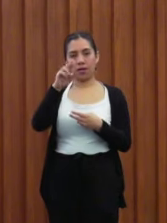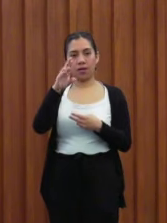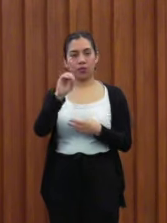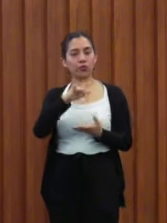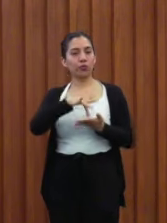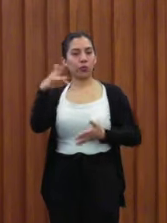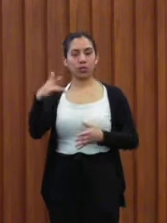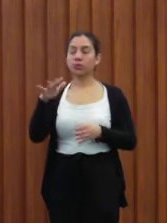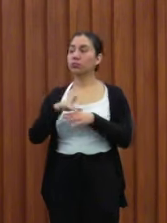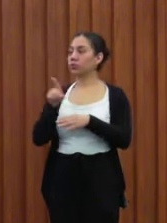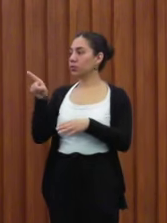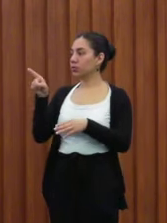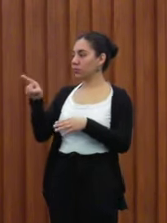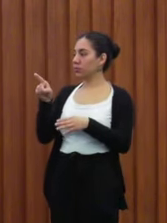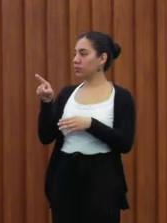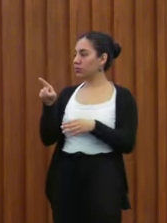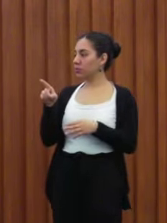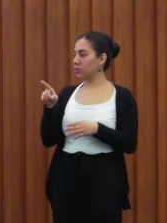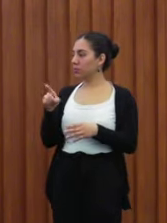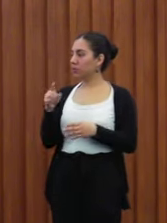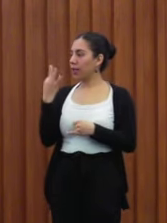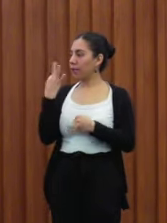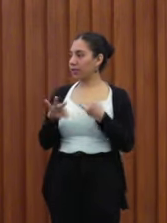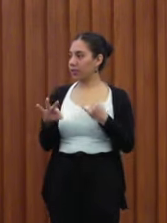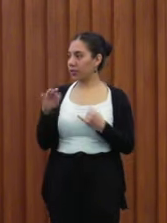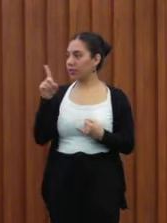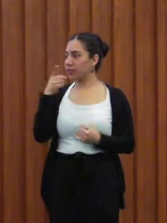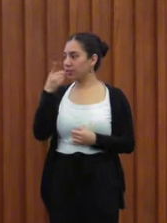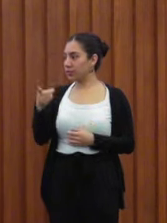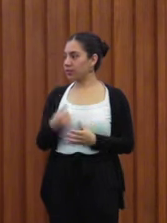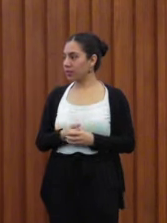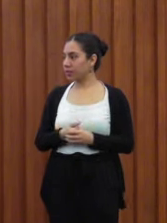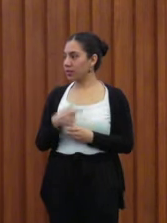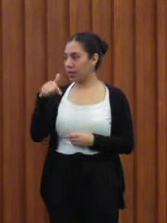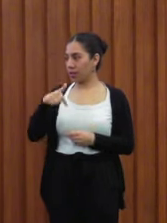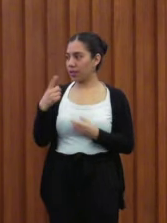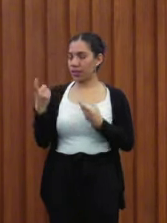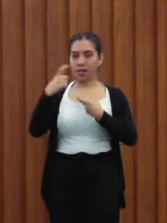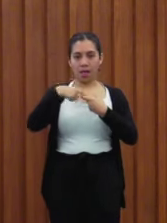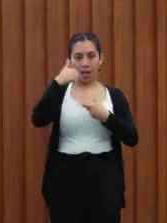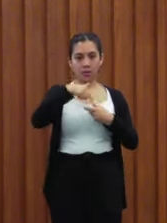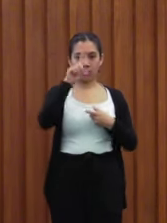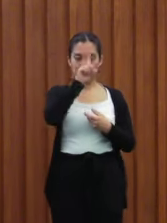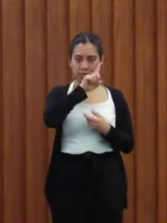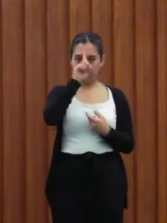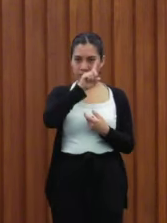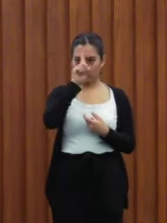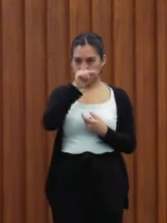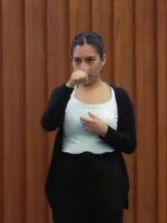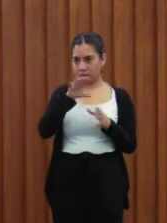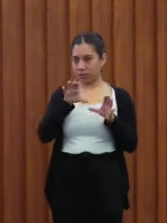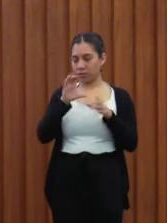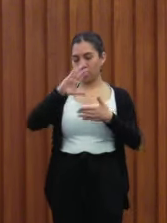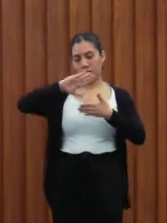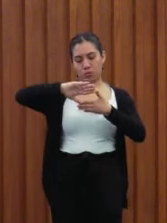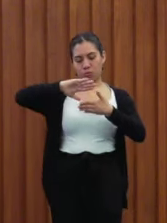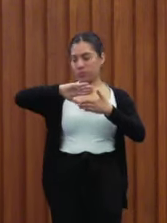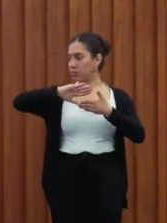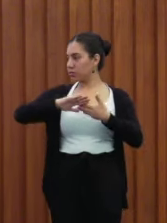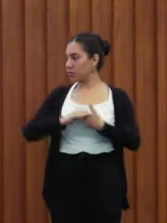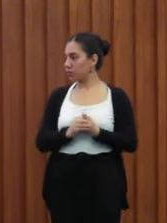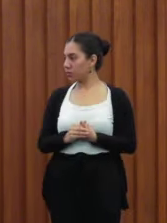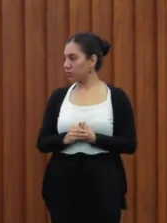Cuando lo presentaban a Alejandro, pusieron al final que era integrante del Consejo Consultivo de la Comisión. Yo